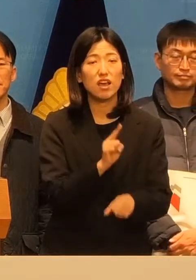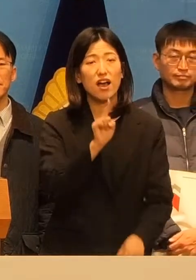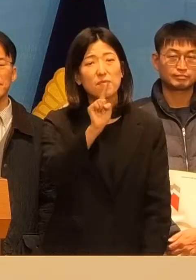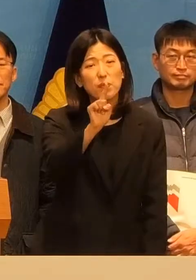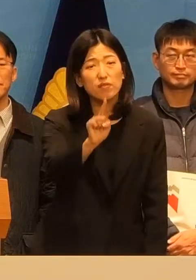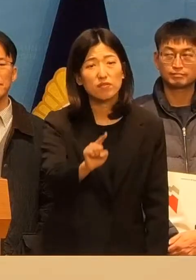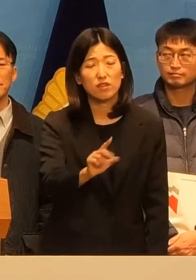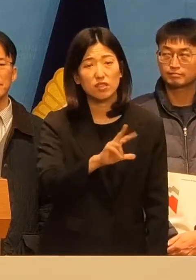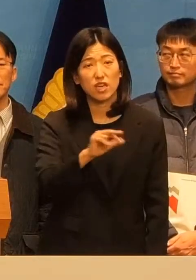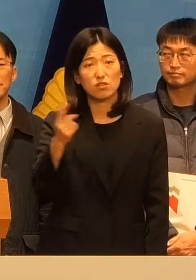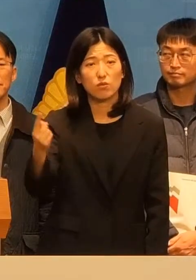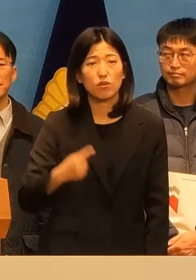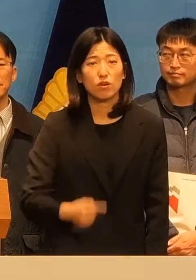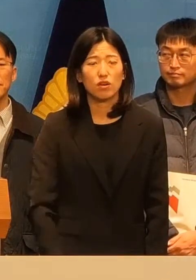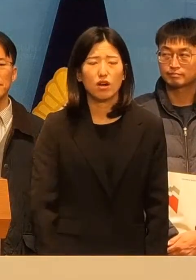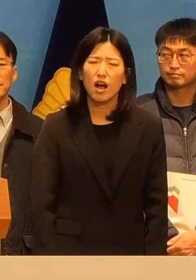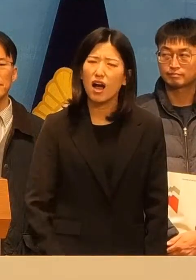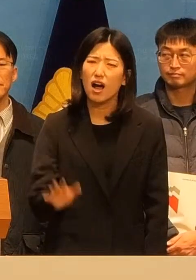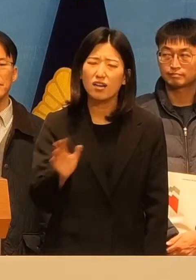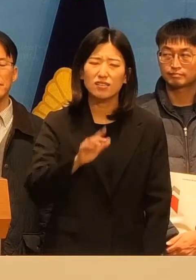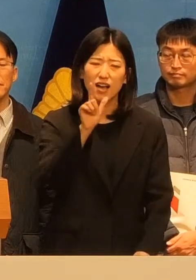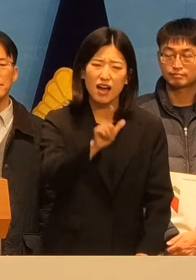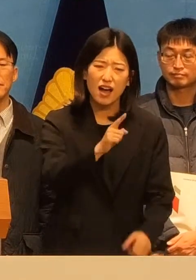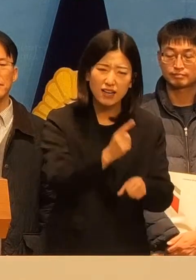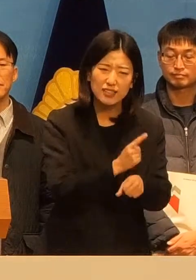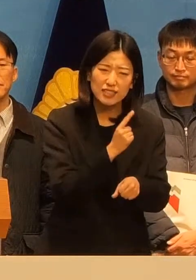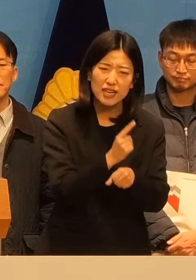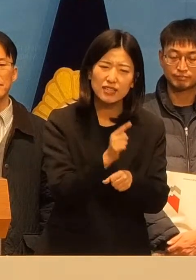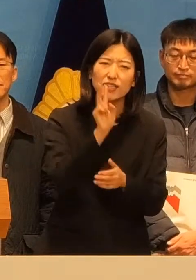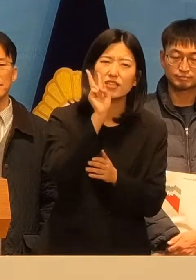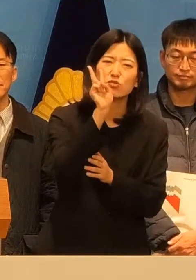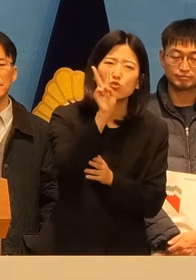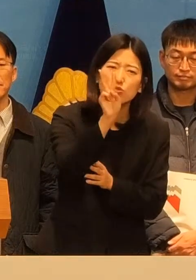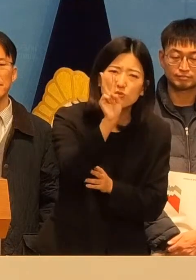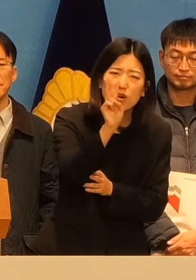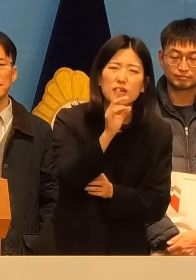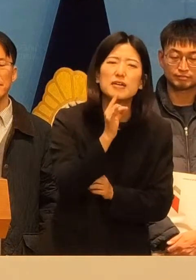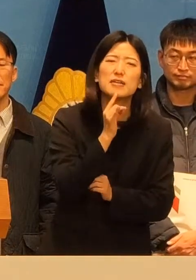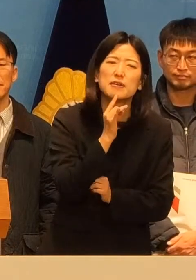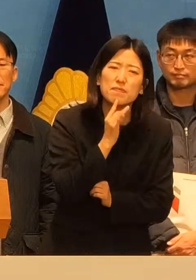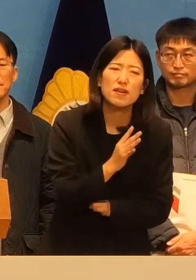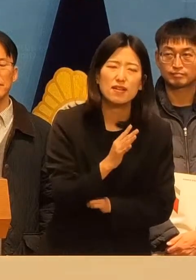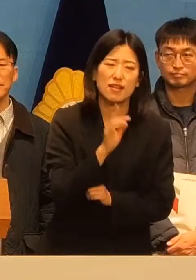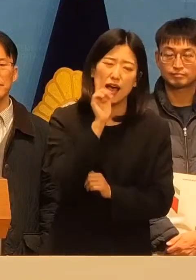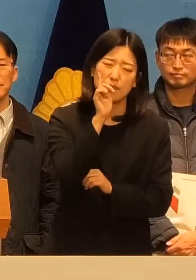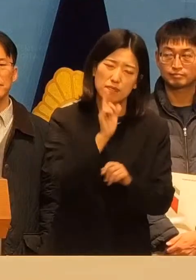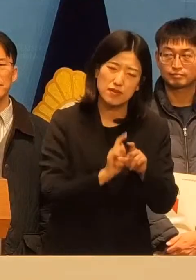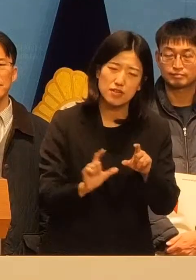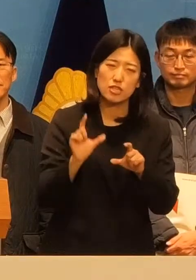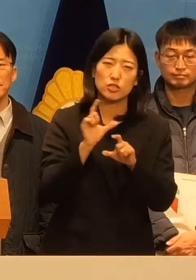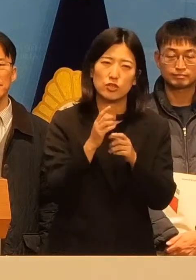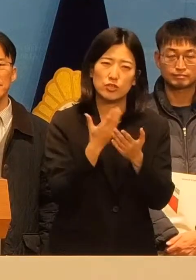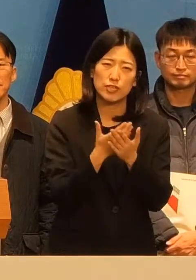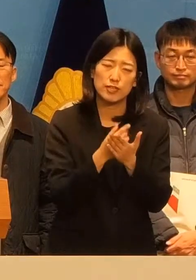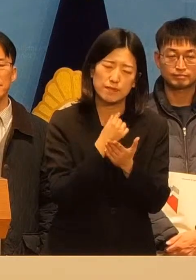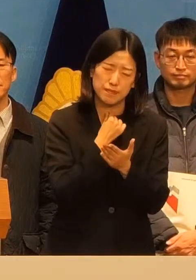않았고 적어도 1시간에 2회 이상 운영하기를 간절히 요구해왔습니다.